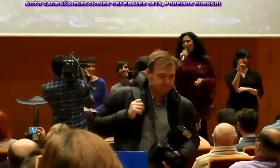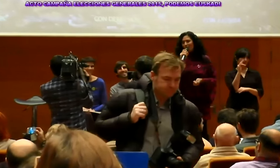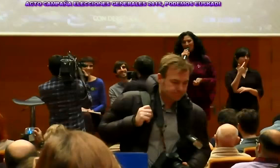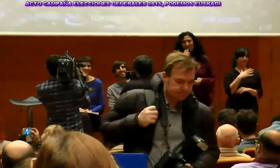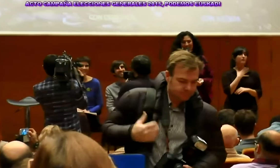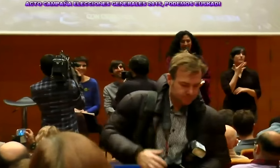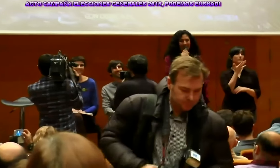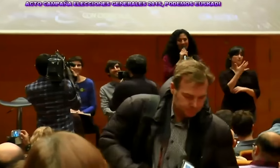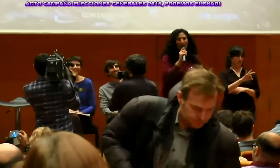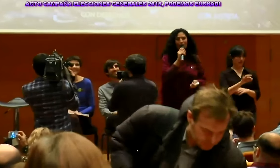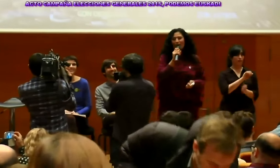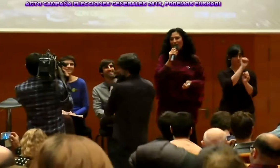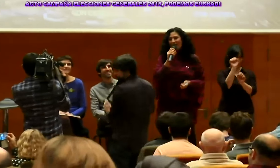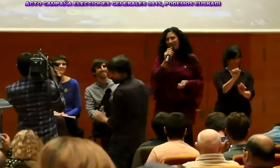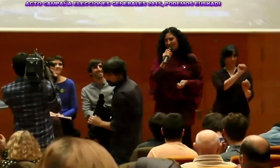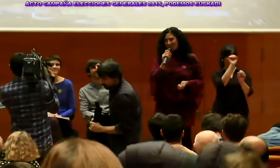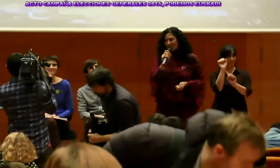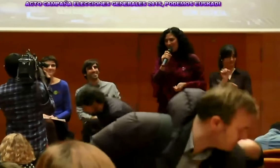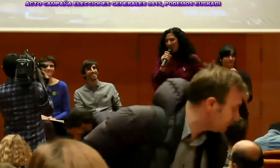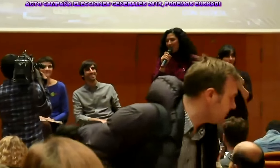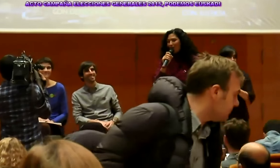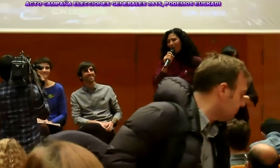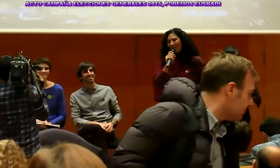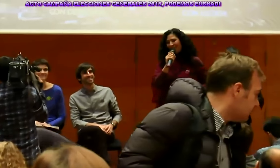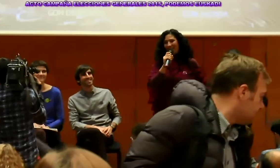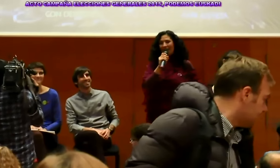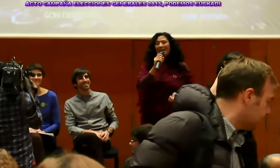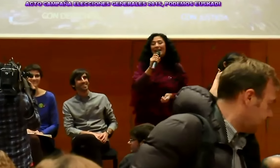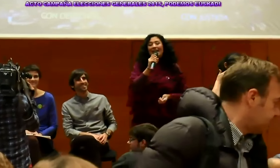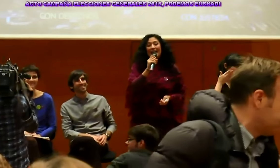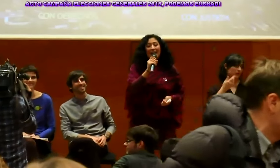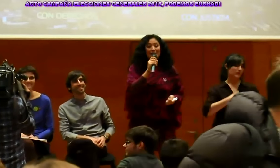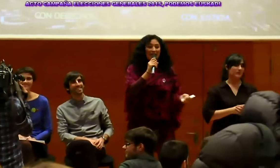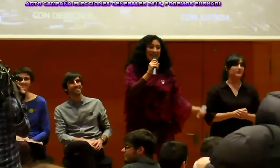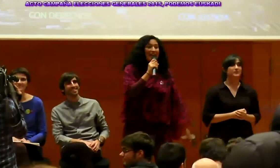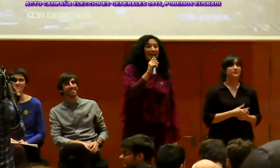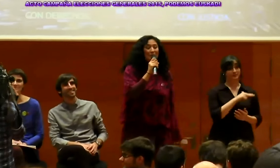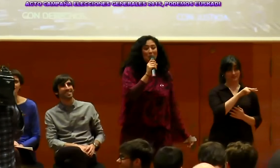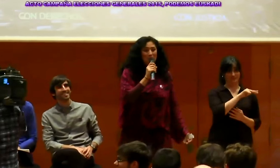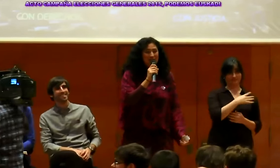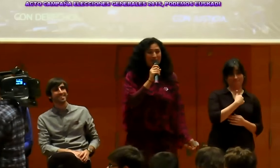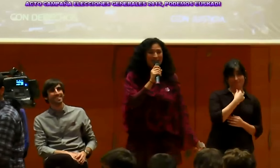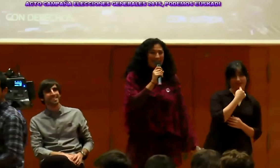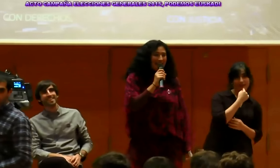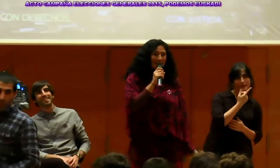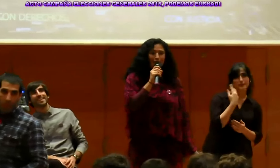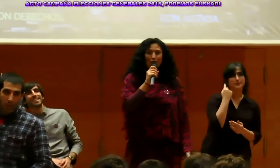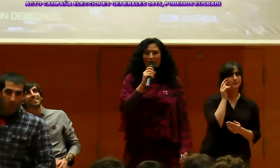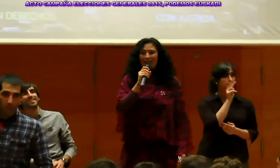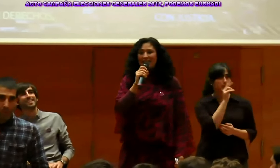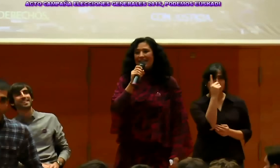aldugu defendatzen, eta ohore bat da niretzako hori egitea. Decía que veo muchísimas